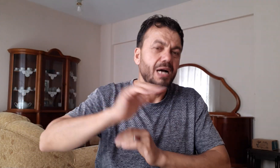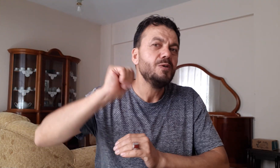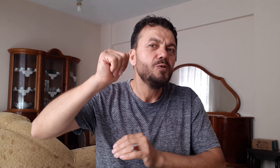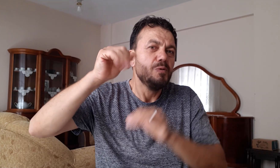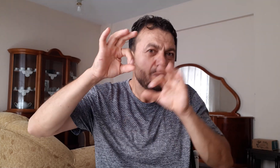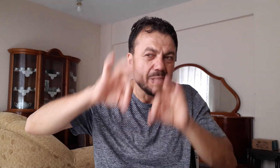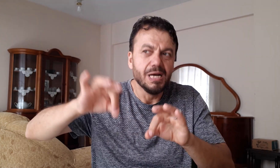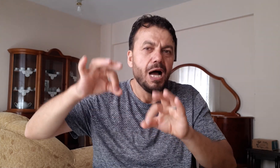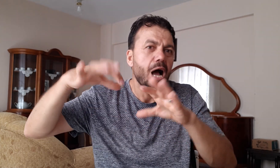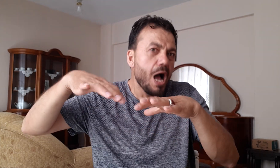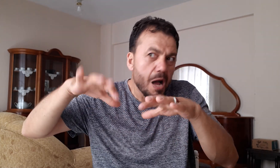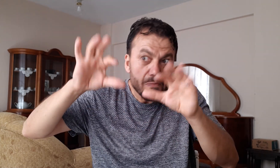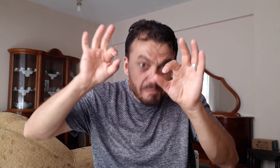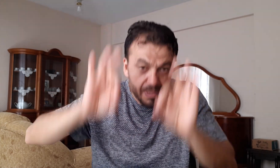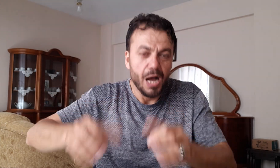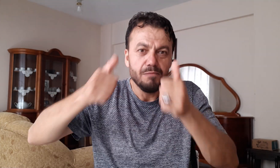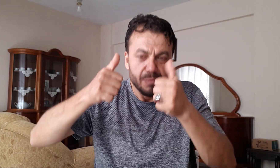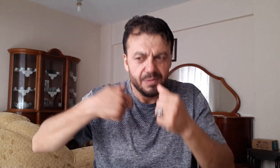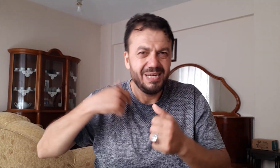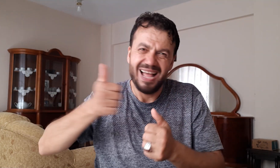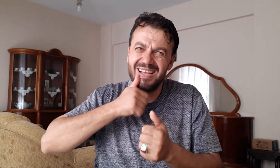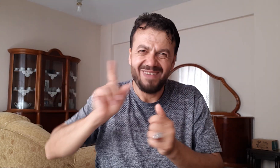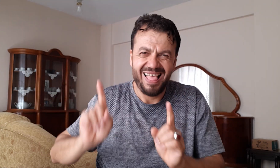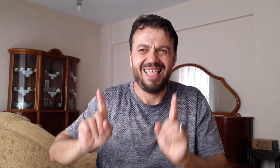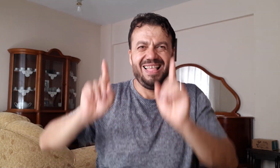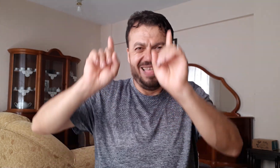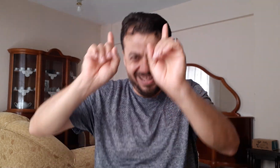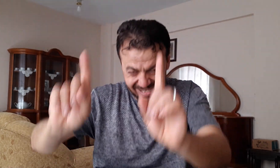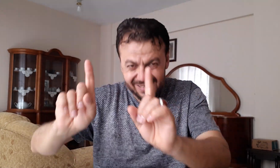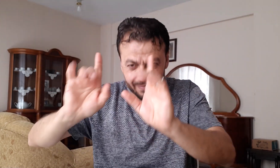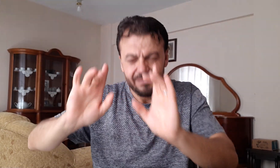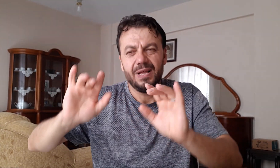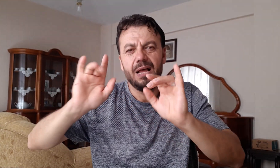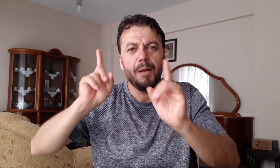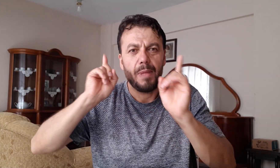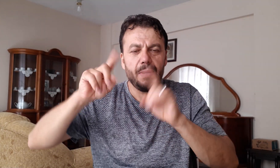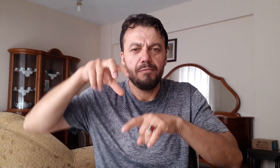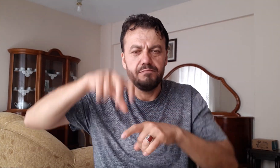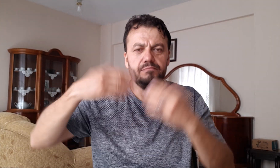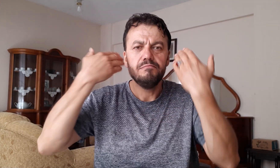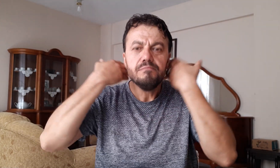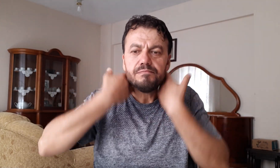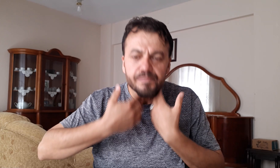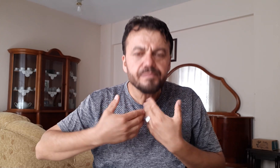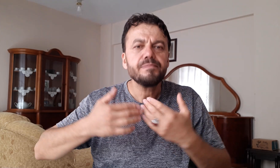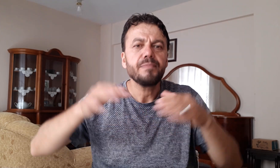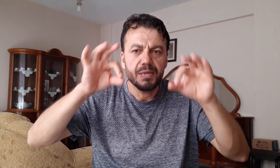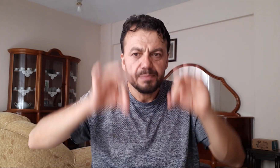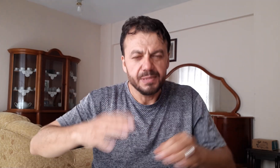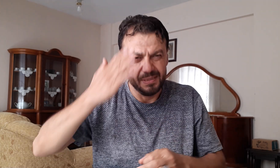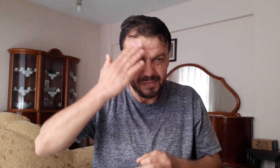Sonra eskiden kadın mı deniyor, mahkemelere gitmişler.